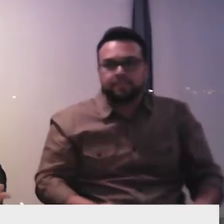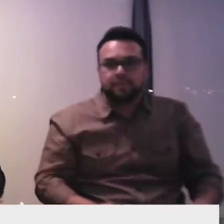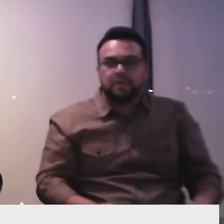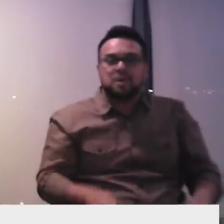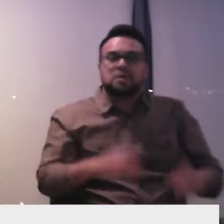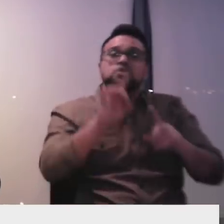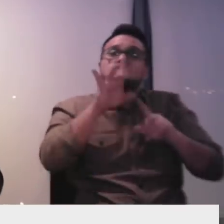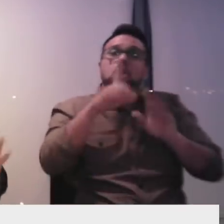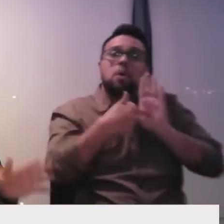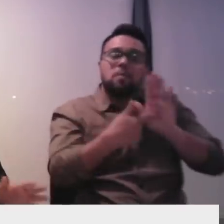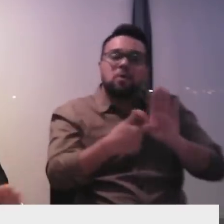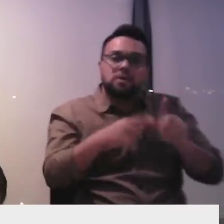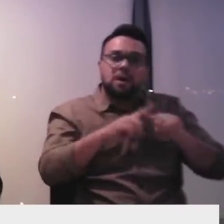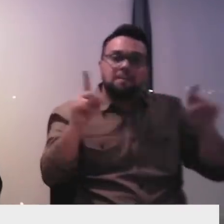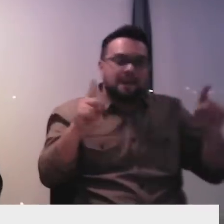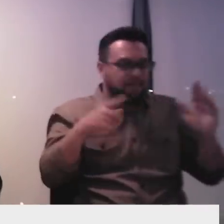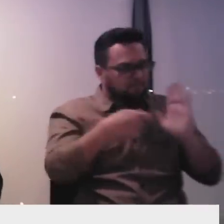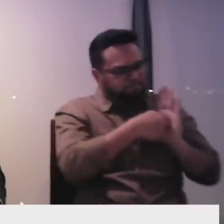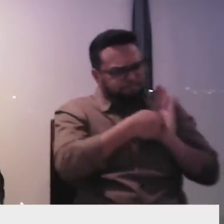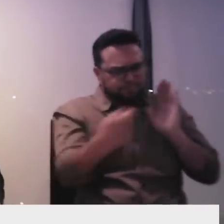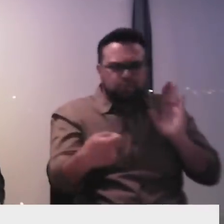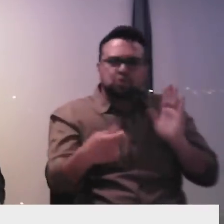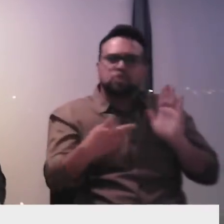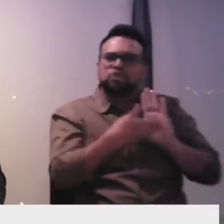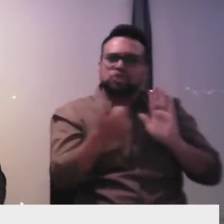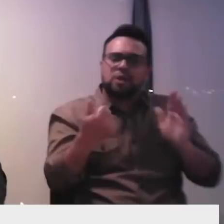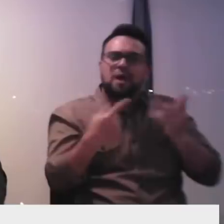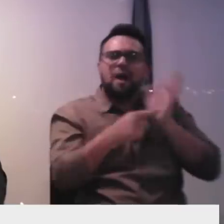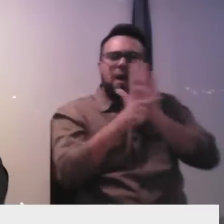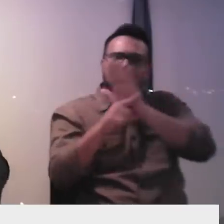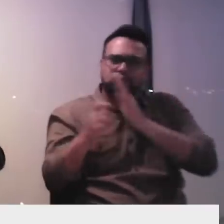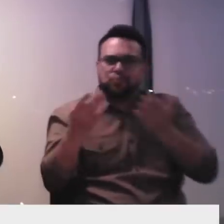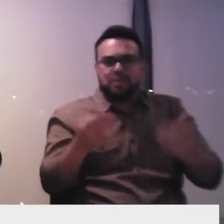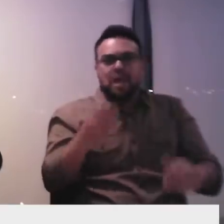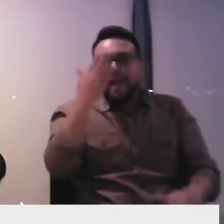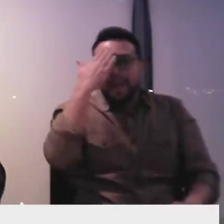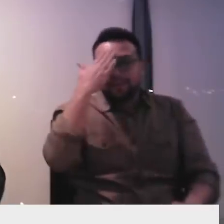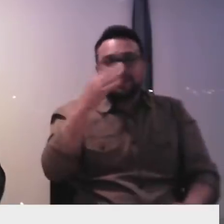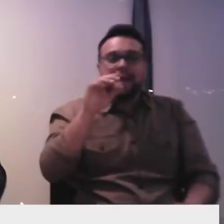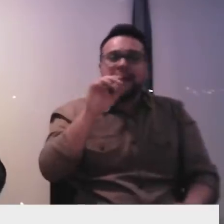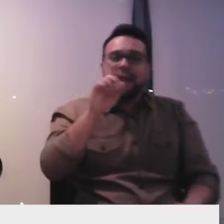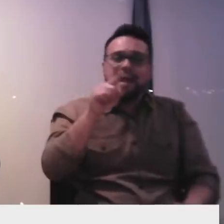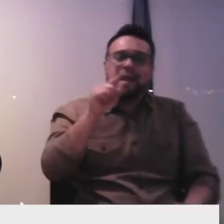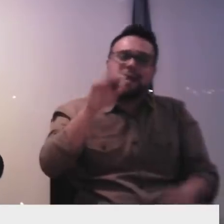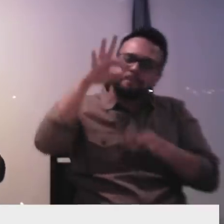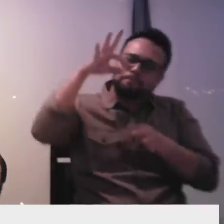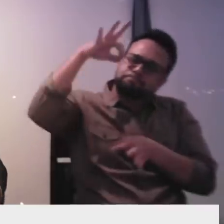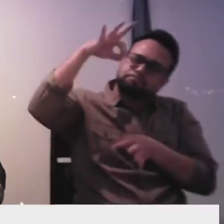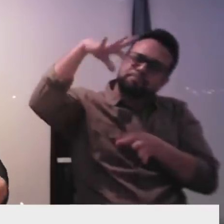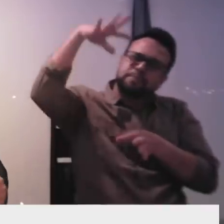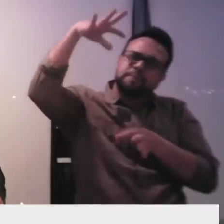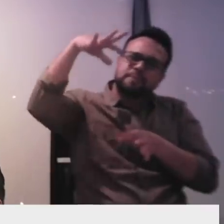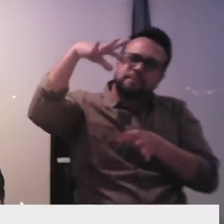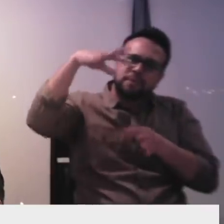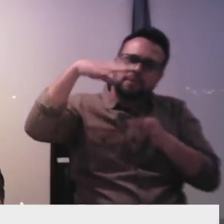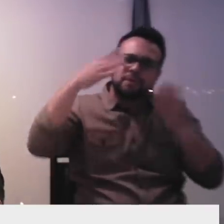mostra apenas que está tomada, mas não tem utilidade para nada. Desliga esse fio, ajuda a gente. Eu sei que é uma gota d'água numa Lagoa Rodrigo de Freitas, sei